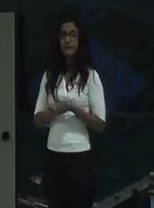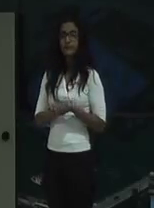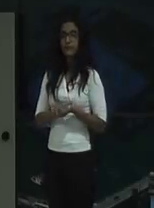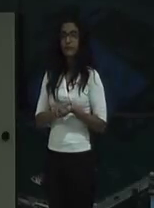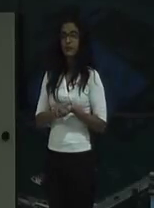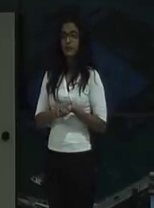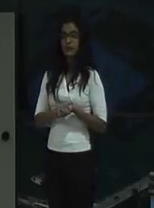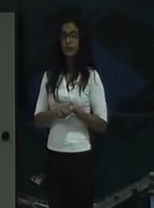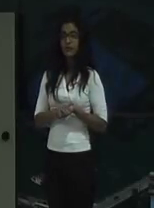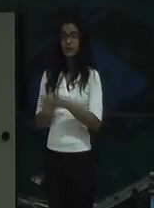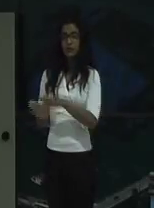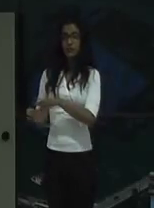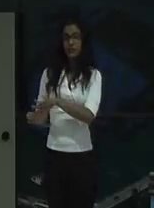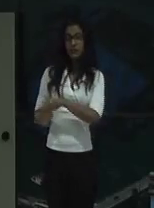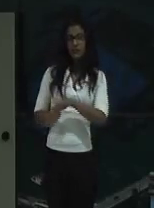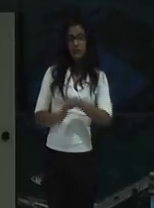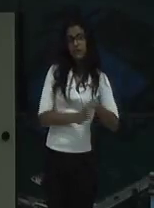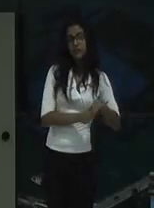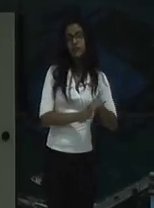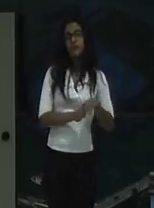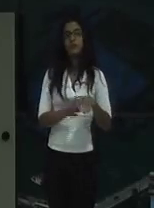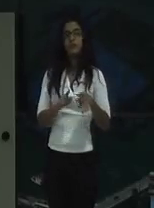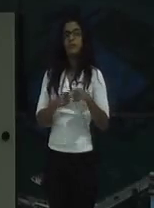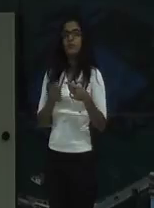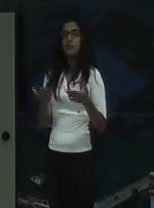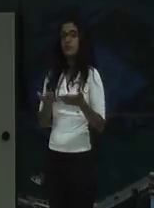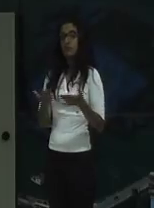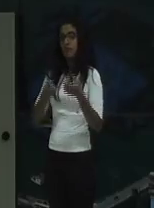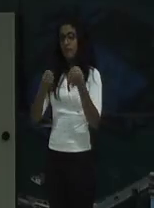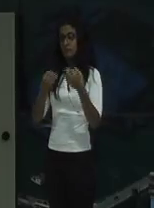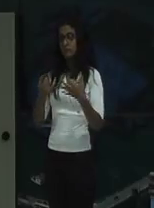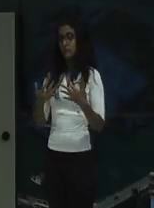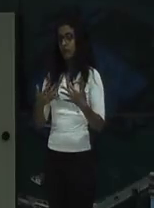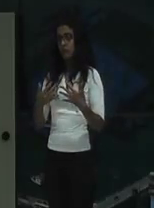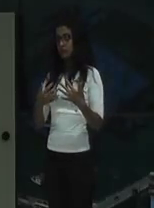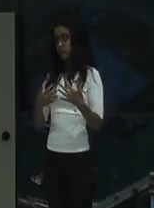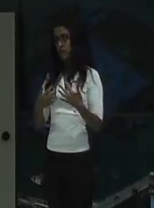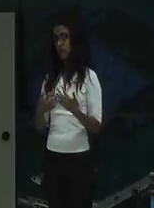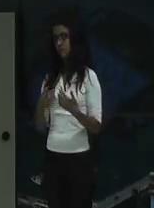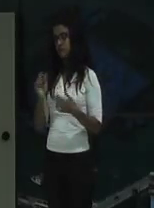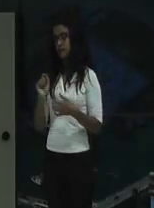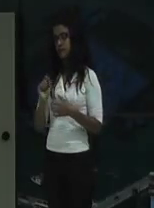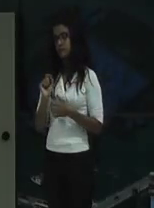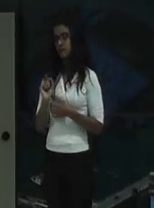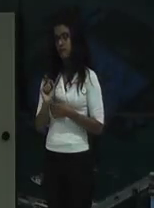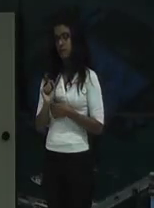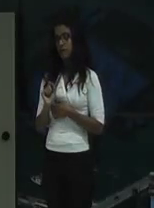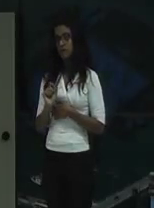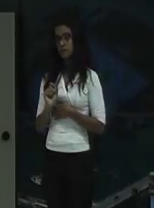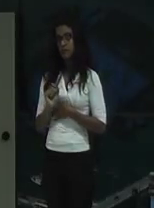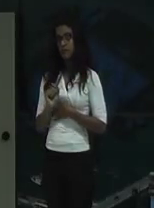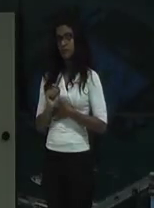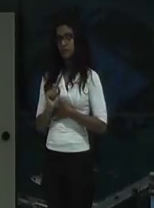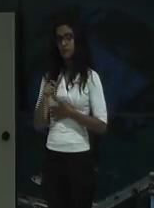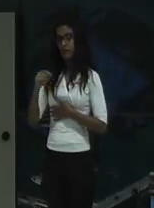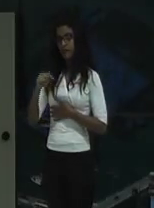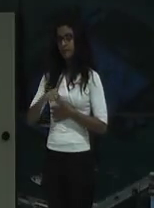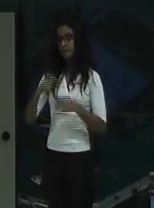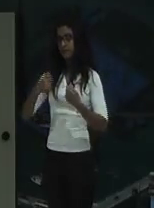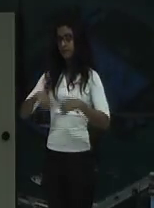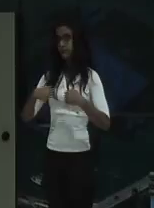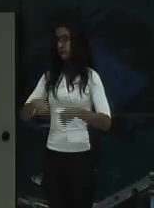voltar agora nesse grande expediente e colocar, e talvez até algumas questões que esta casa, ela precisa